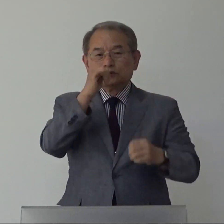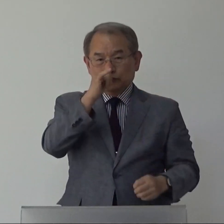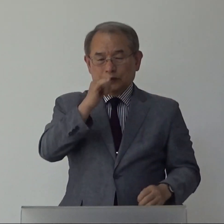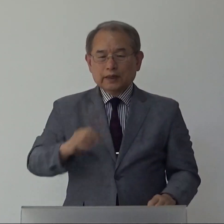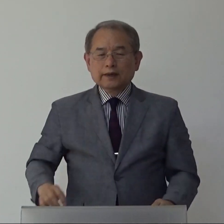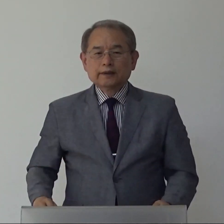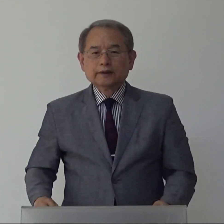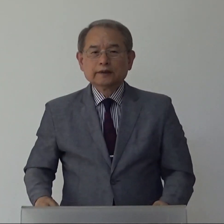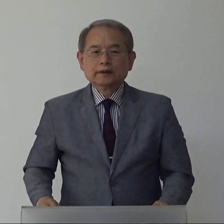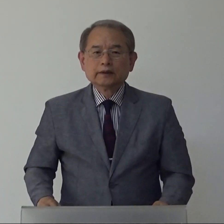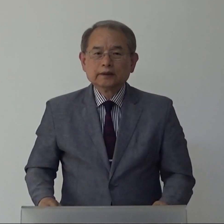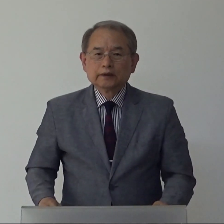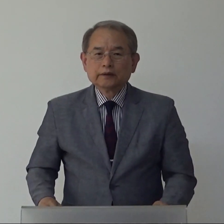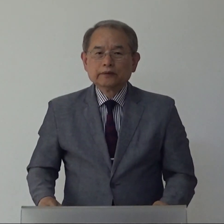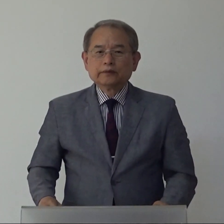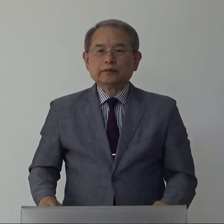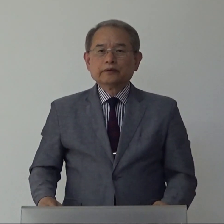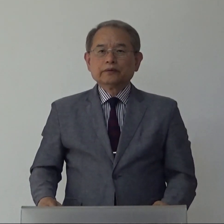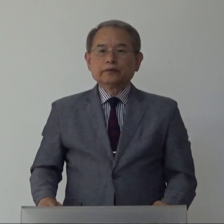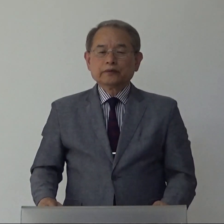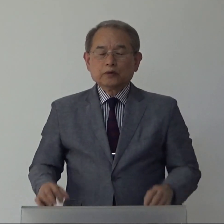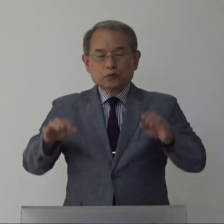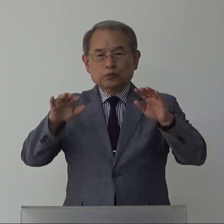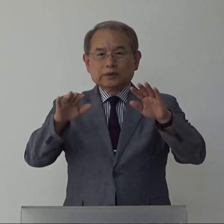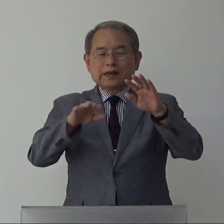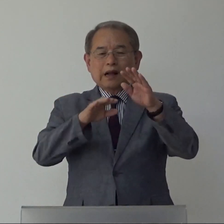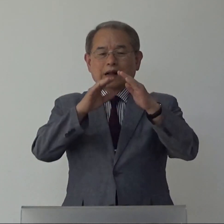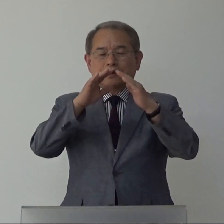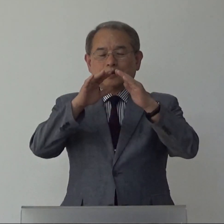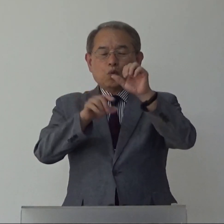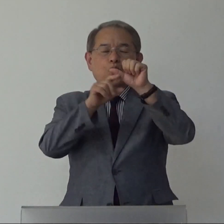인해 서로 갈등을 겪게 되고 화합하지 못하게 됩니다.